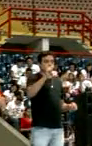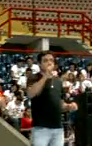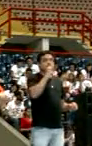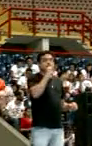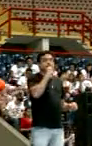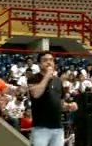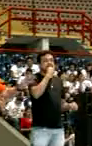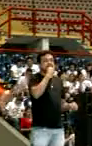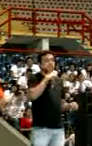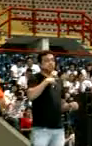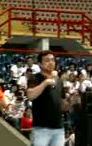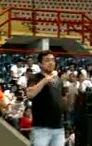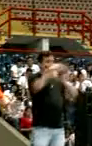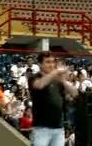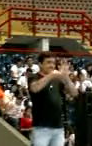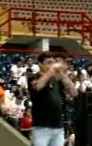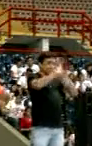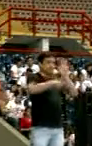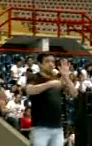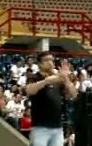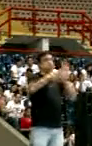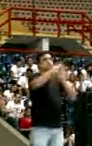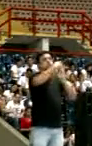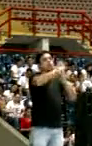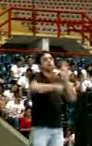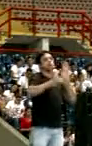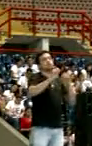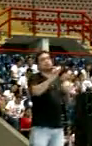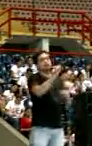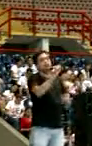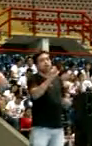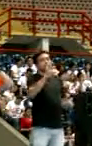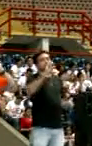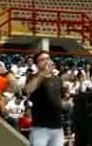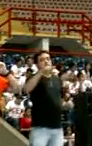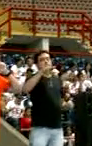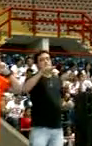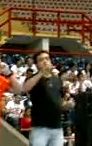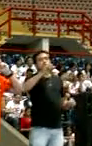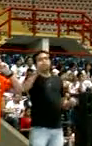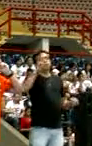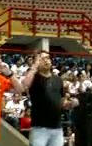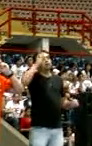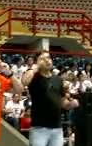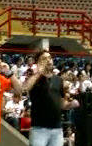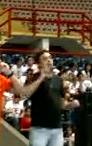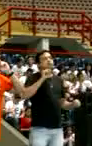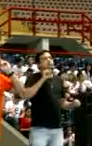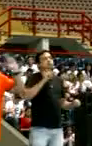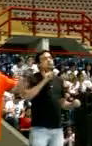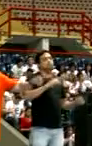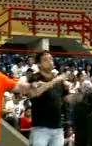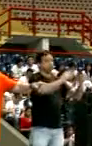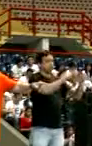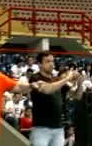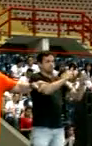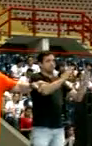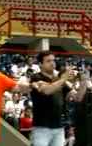Se você isso na prova do Enem, falando assim, as comunas, o que é a primeira coisa na sua mente?